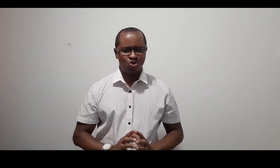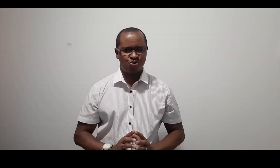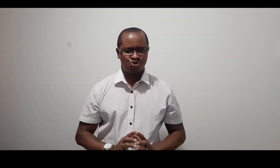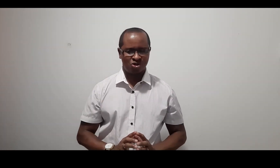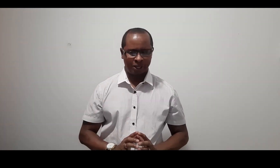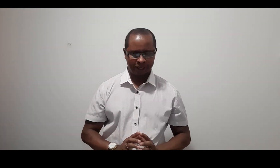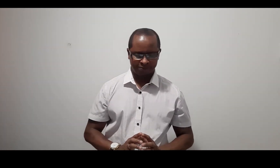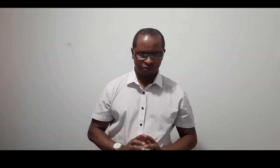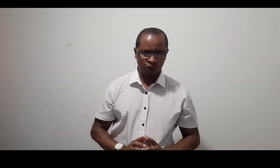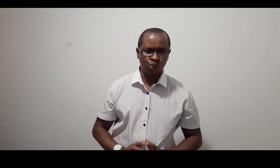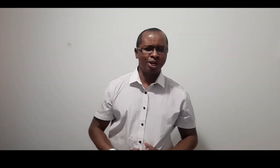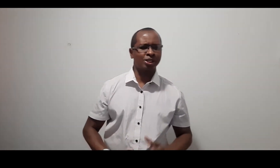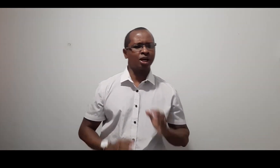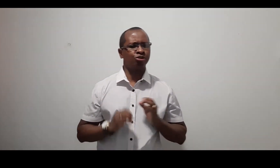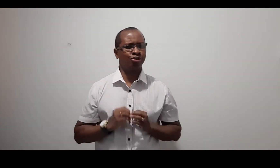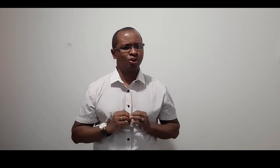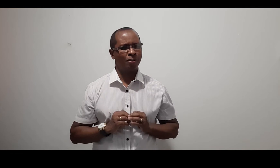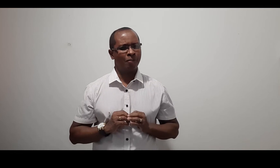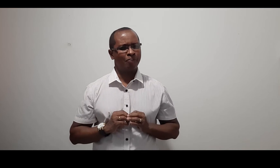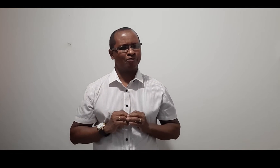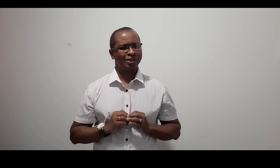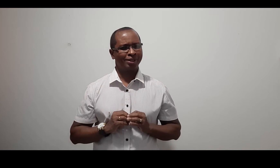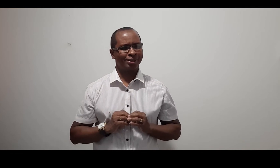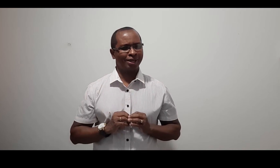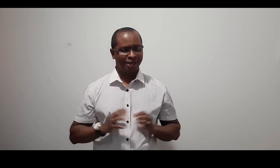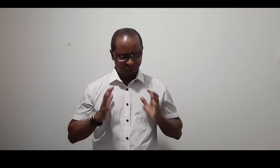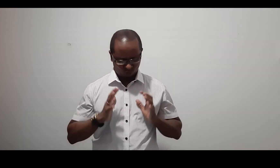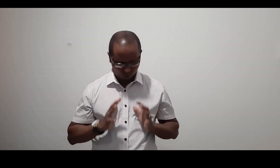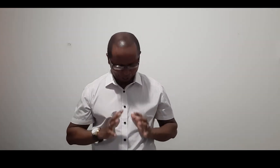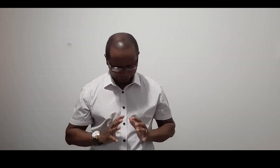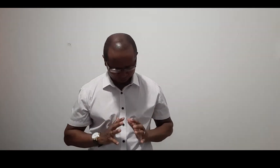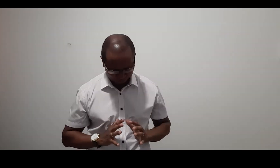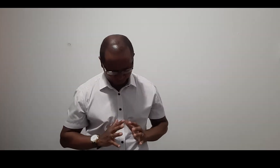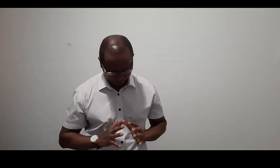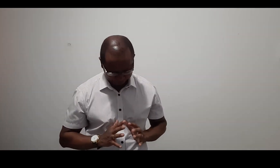fo de io no lazana ny fo izay itoeran'ny finoana